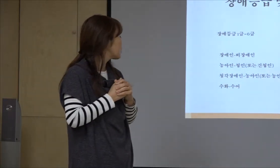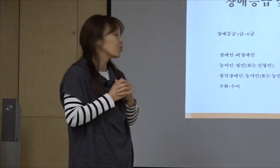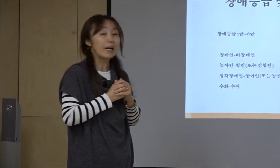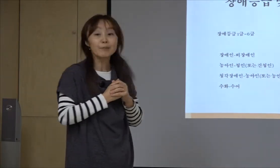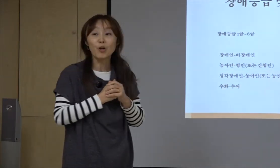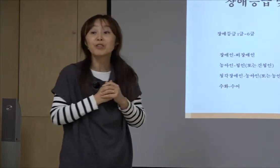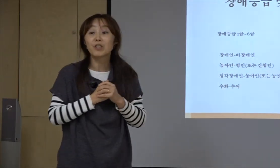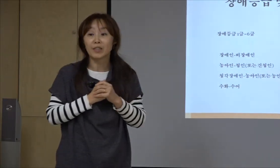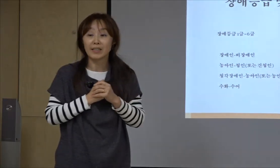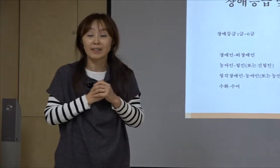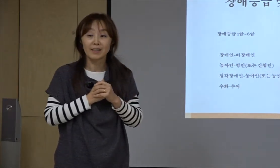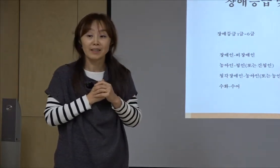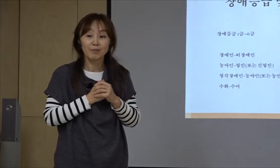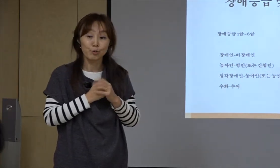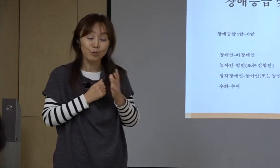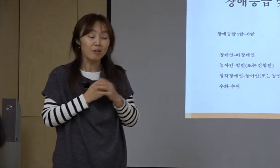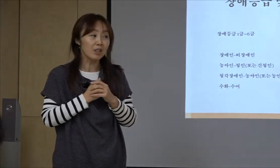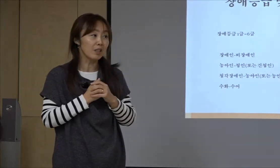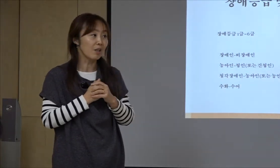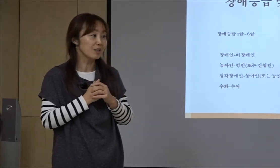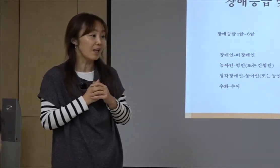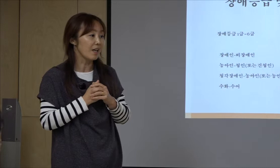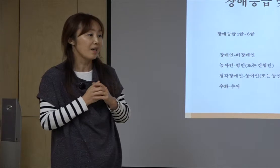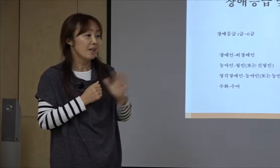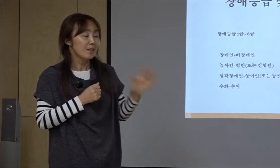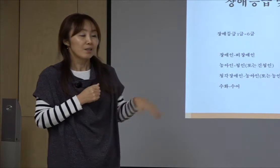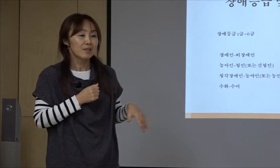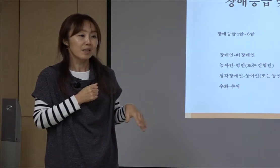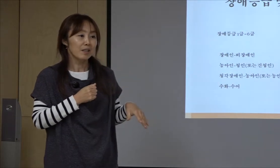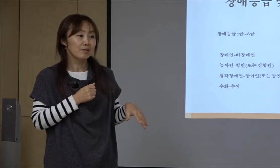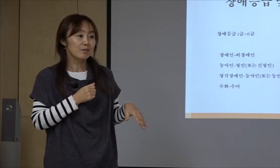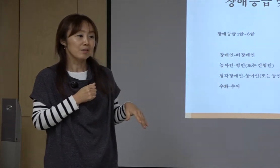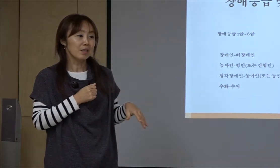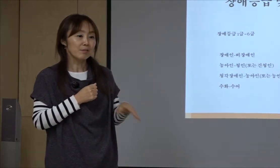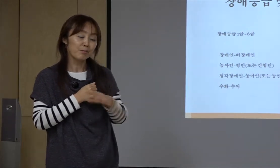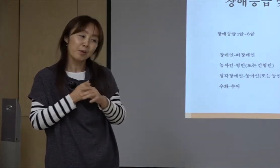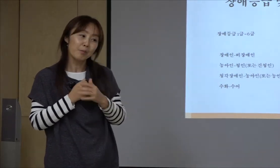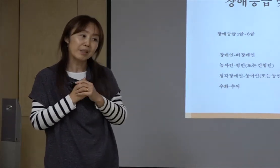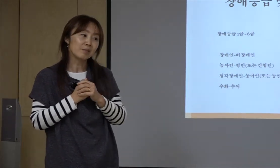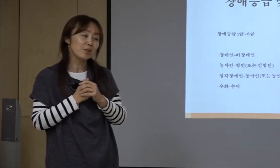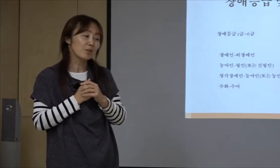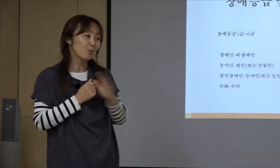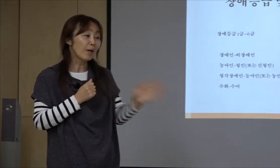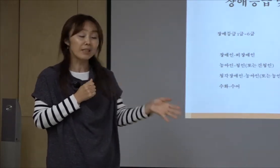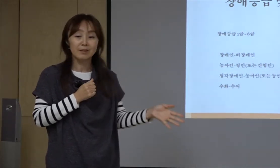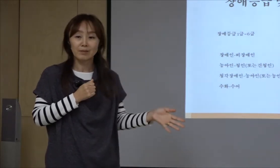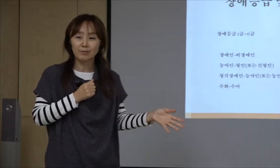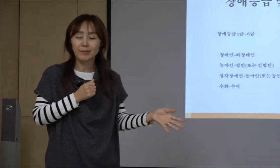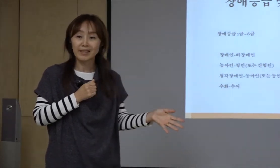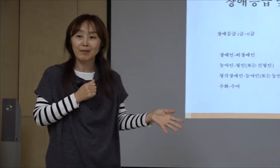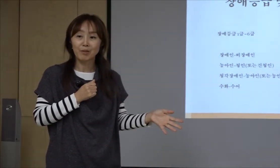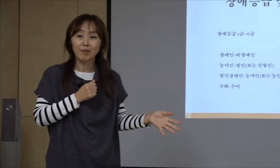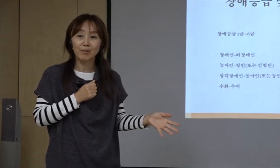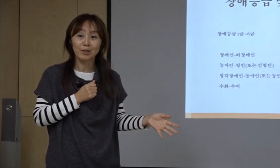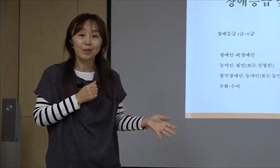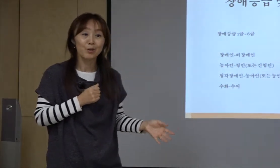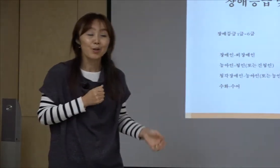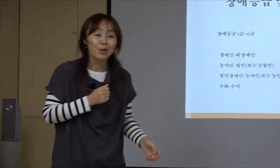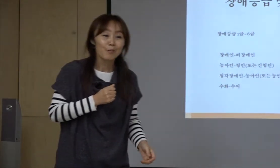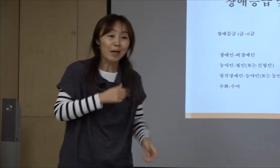그리고 아니면 건청인. 보통 청인이라고 하는데 제가 몇 번 말씀드렸는데 농아인을 만나면 이렇게 막